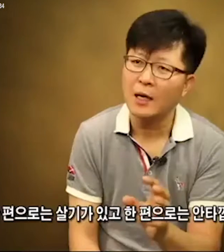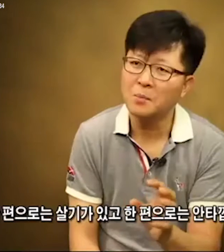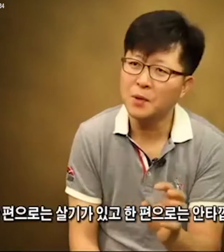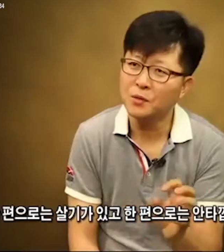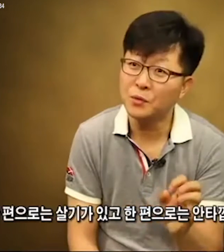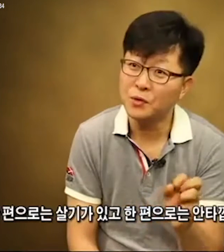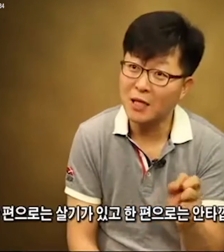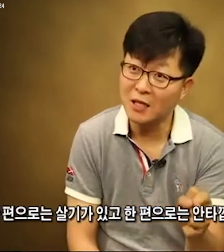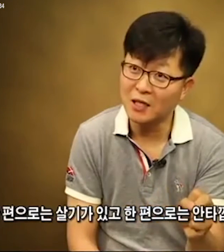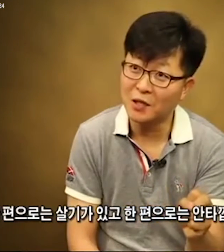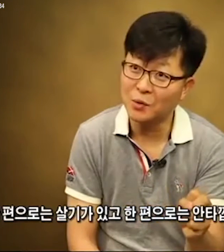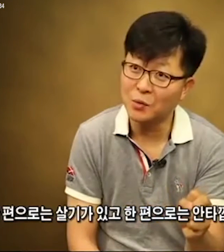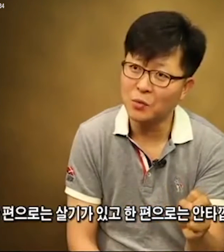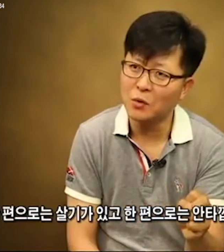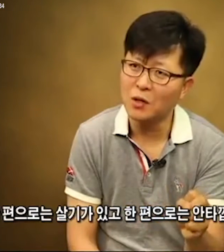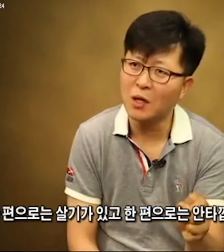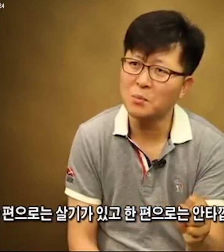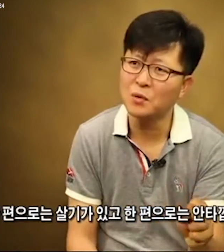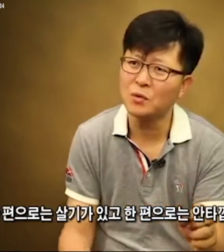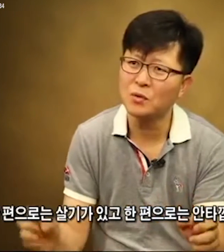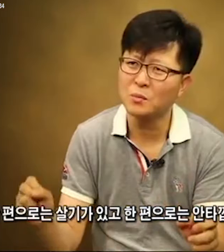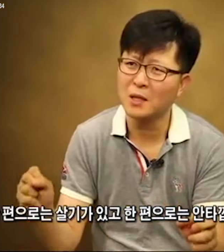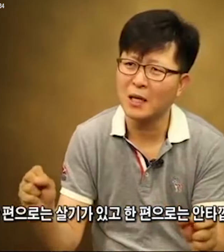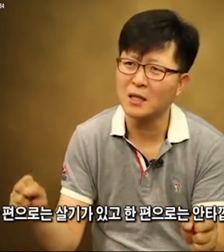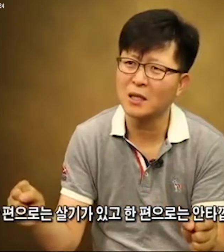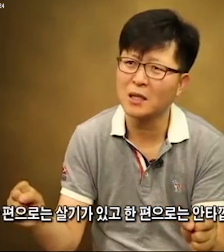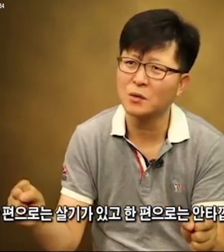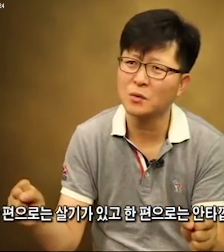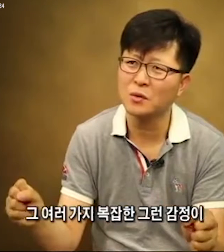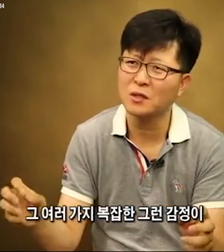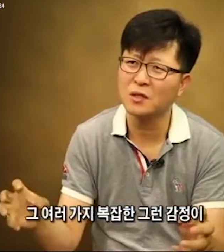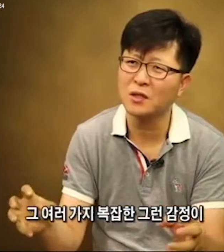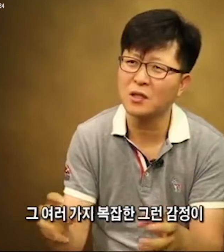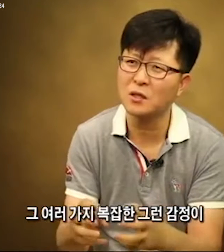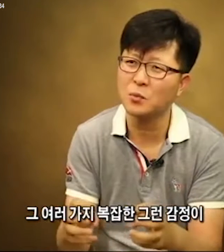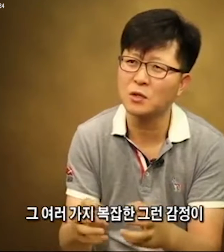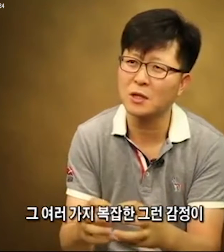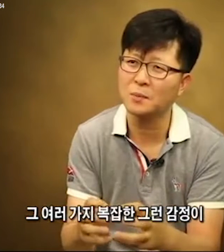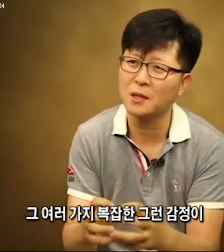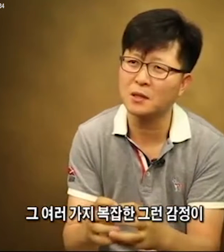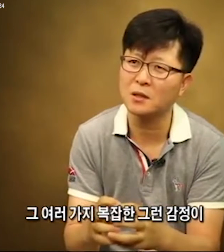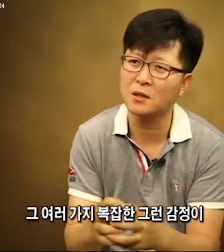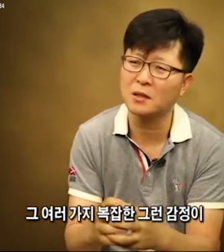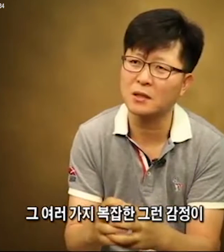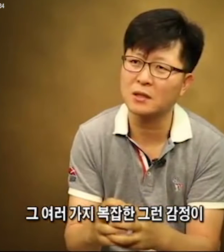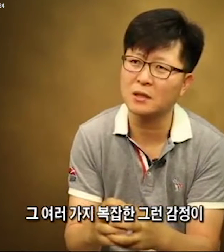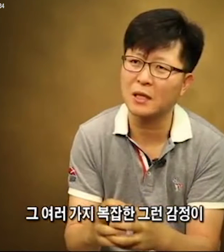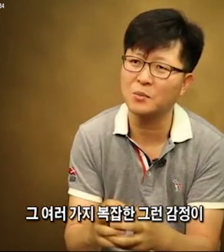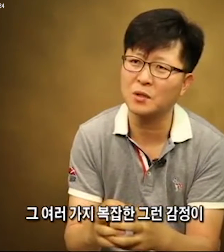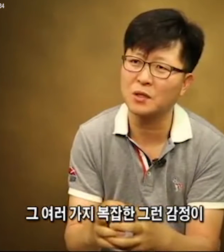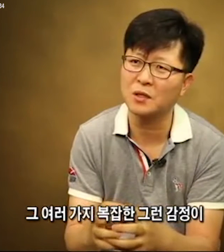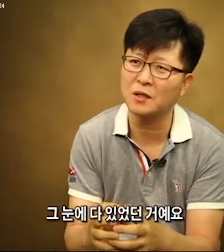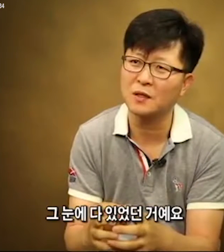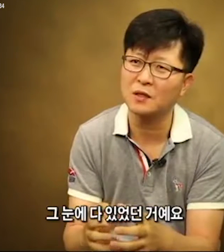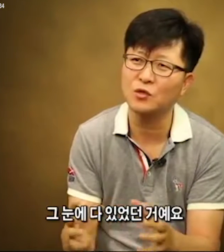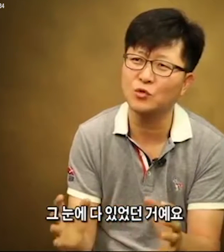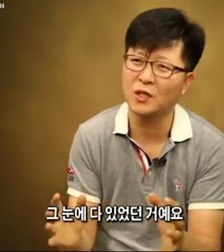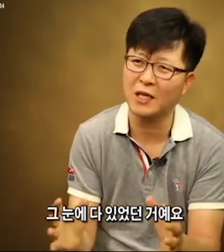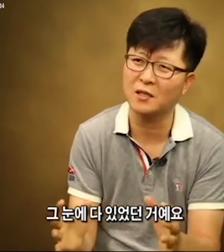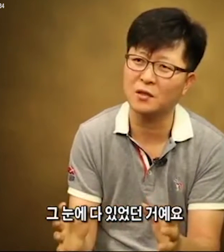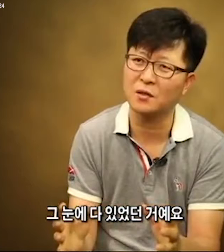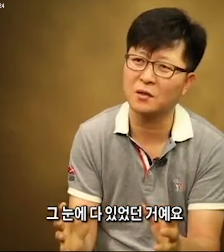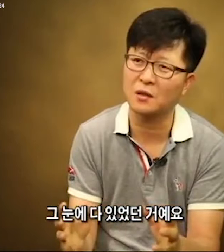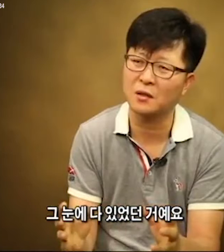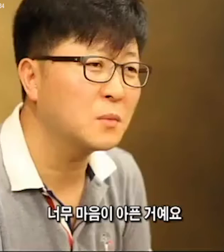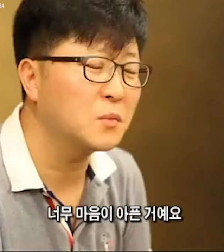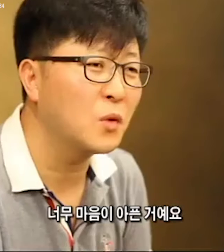그러잖아요. 한편으로는 살기가 있고 한편으로는 막 안타깝고 그 여러 가지 복잡한 그런 감정이 그